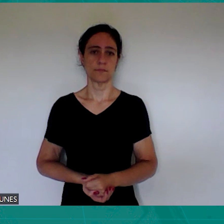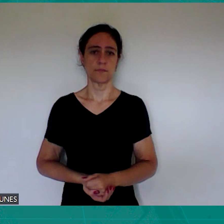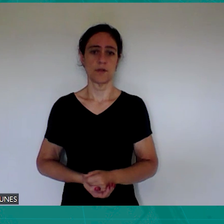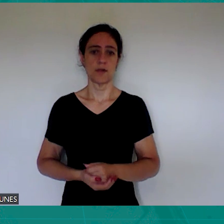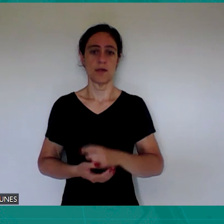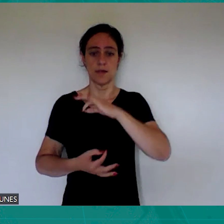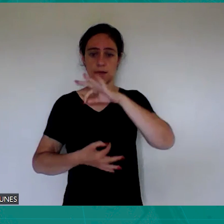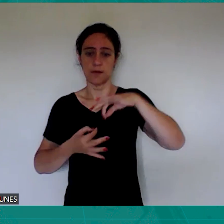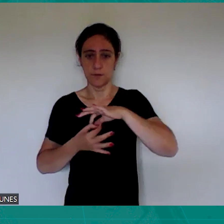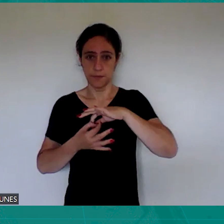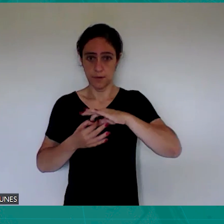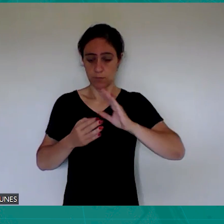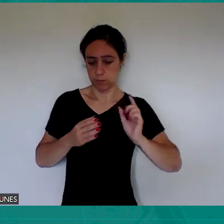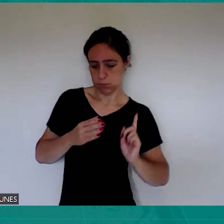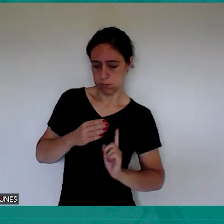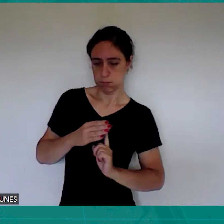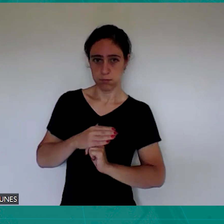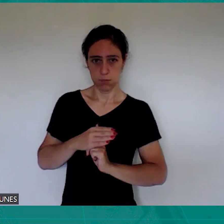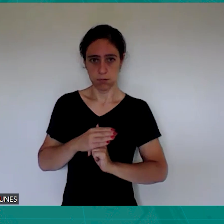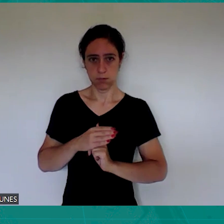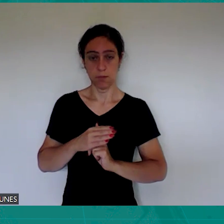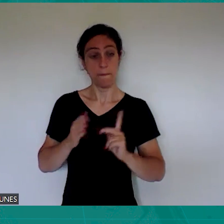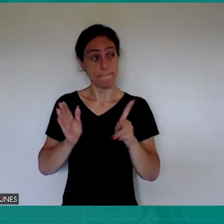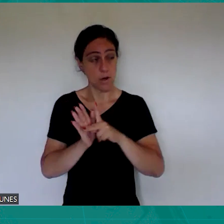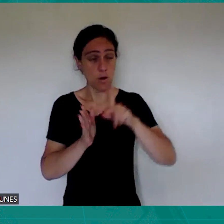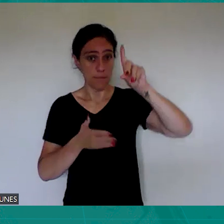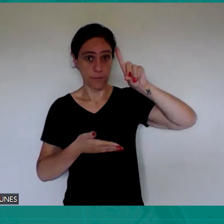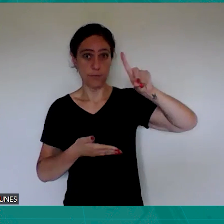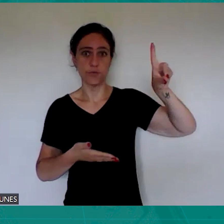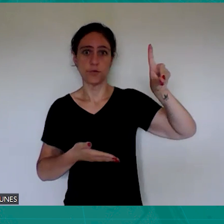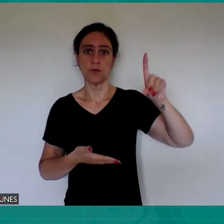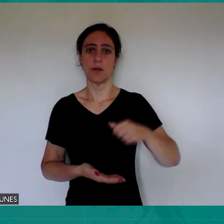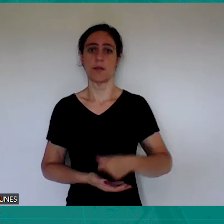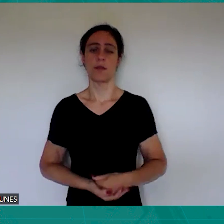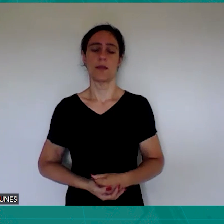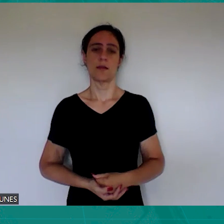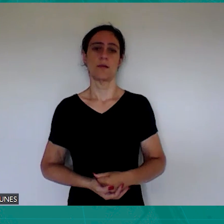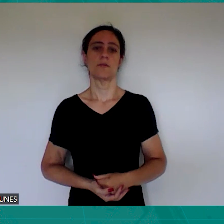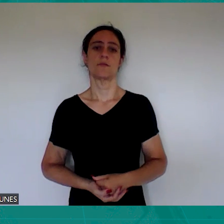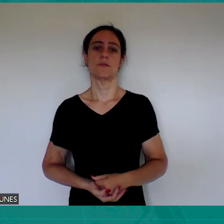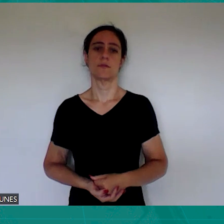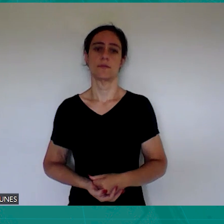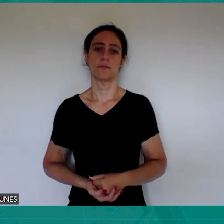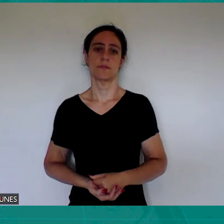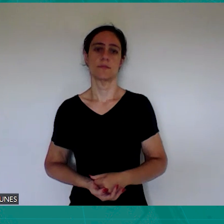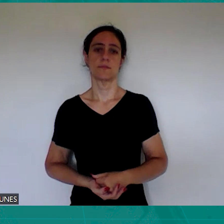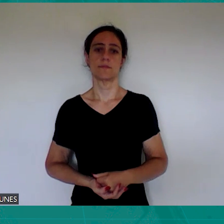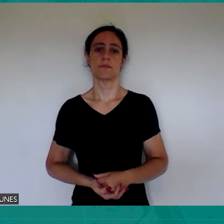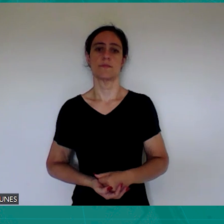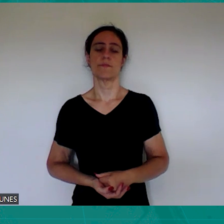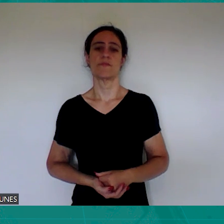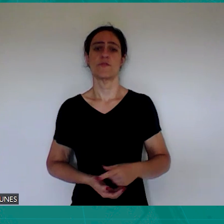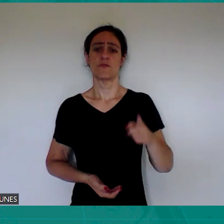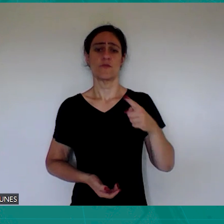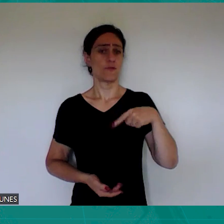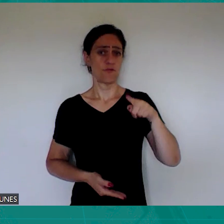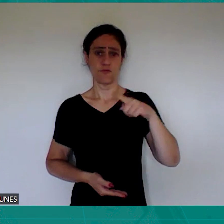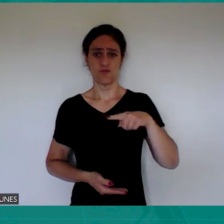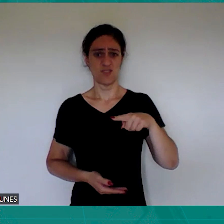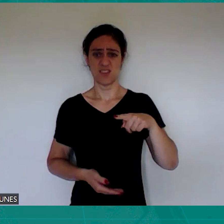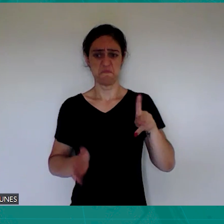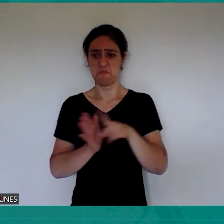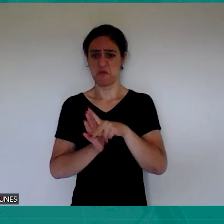qual tendes da parte de Deus? Esse Espírito Santo vem da parte de Deus? E que vocês não são de vocês